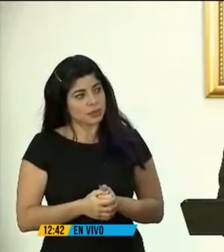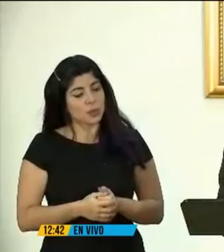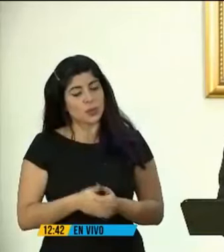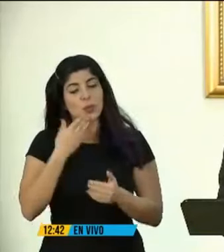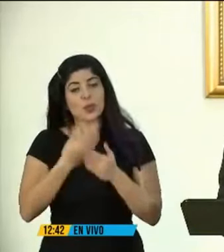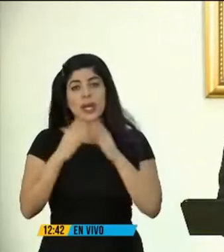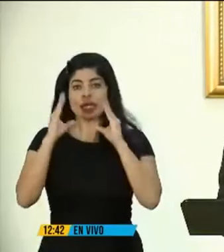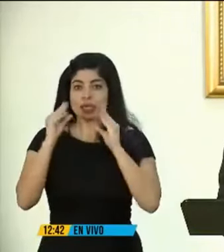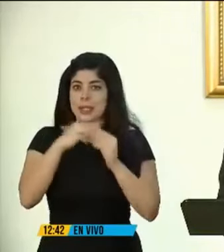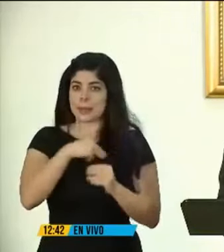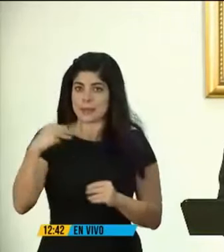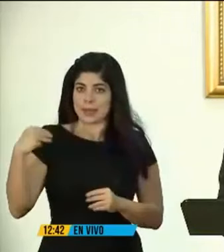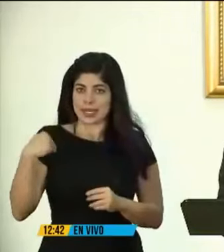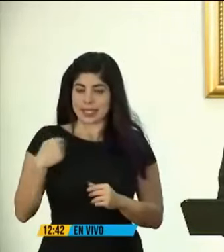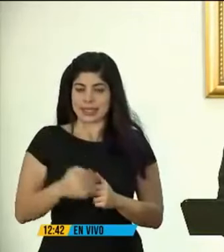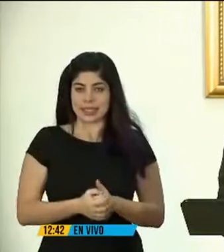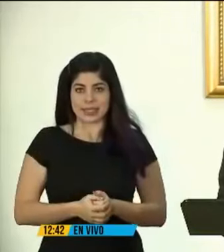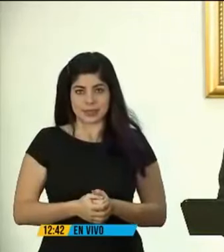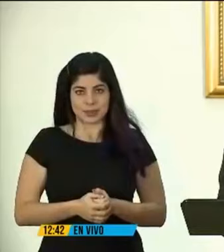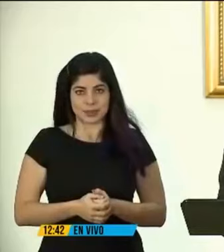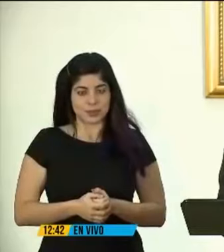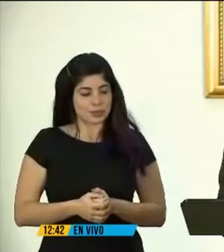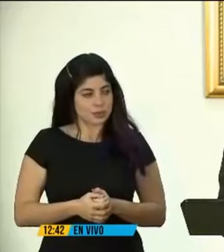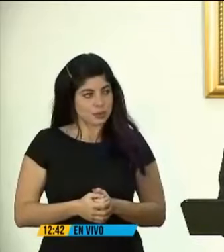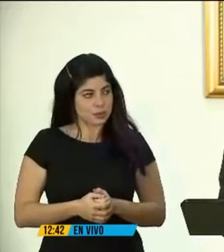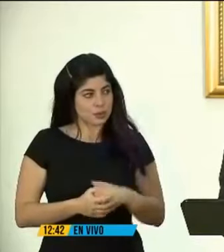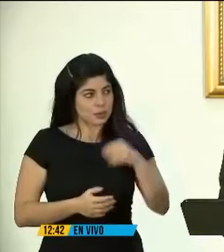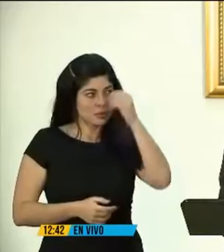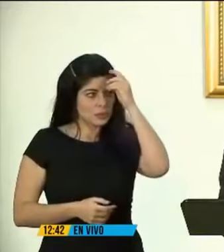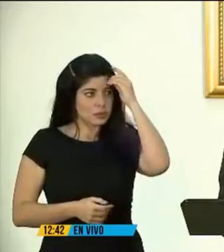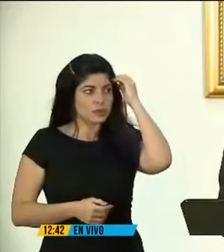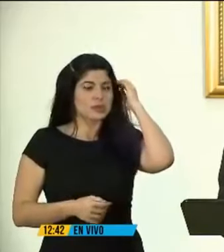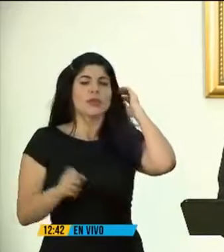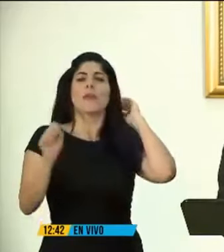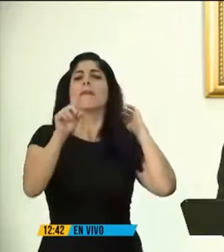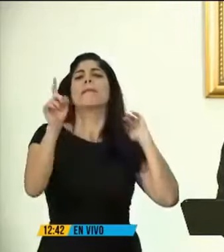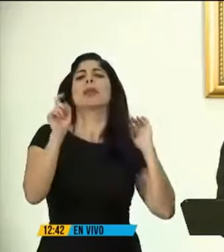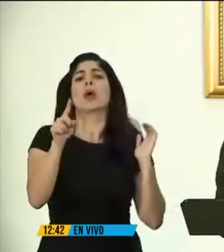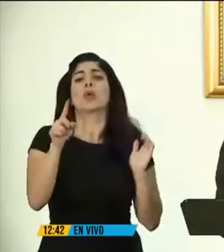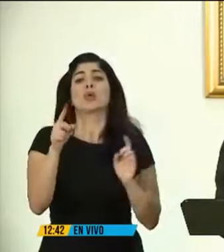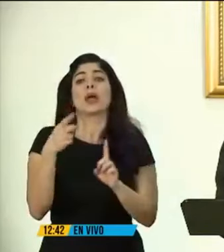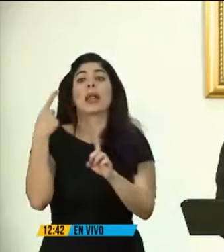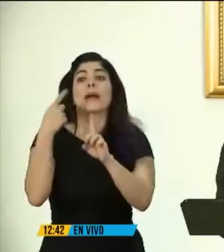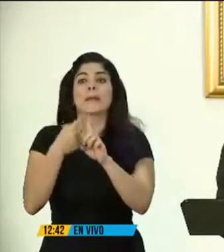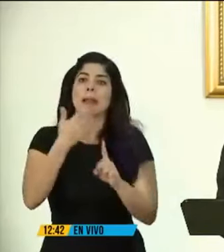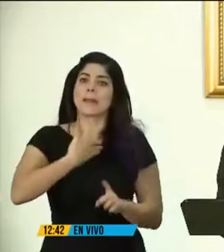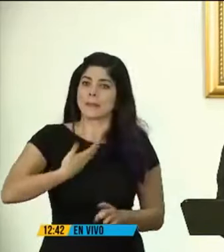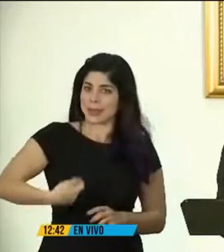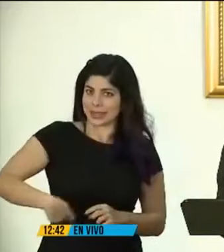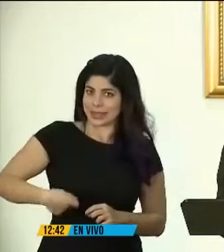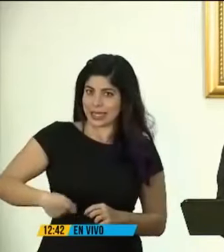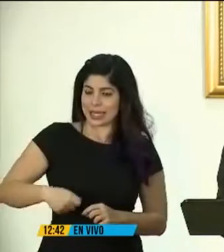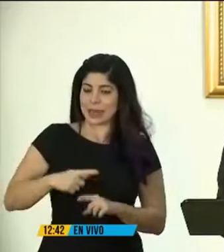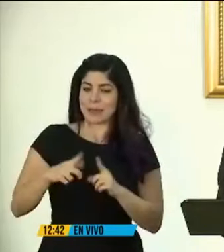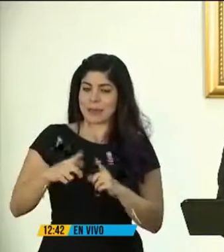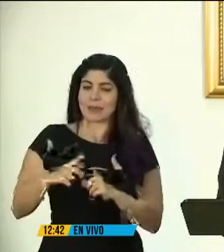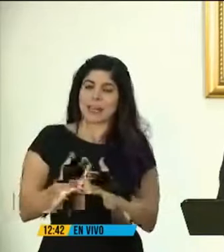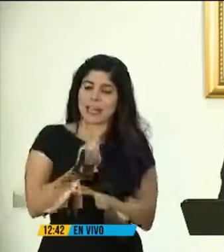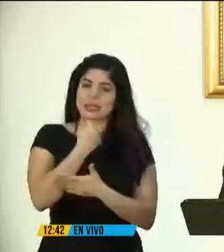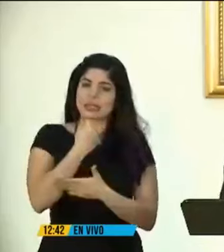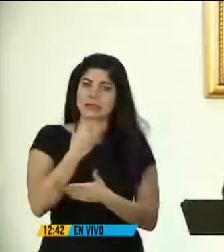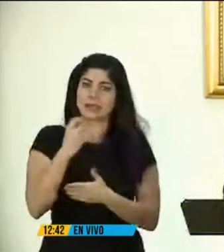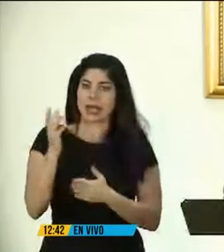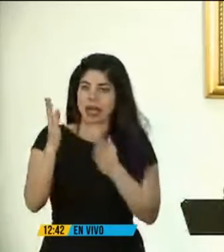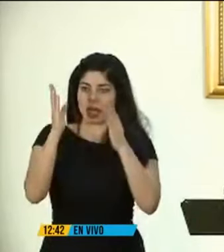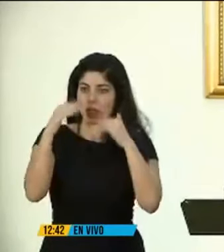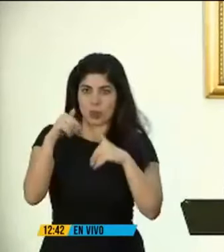Buenas tardes, señora ministra. Buenas tardes. La pregunta era para el señor presidente de la República. Lamentamos que